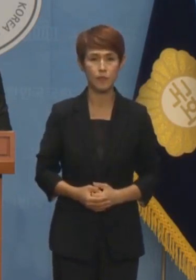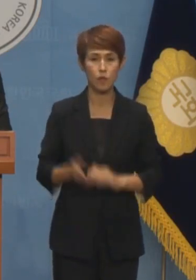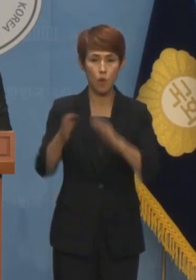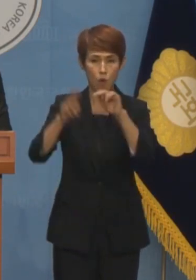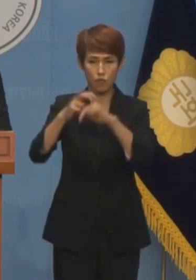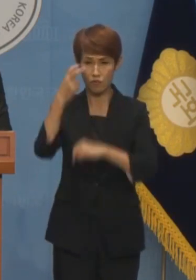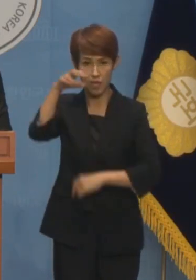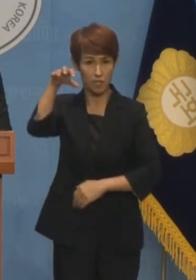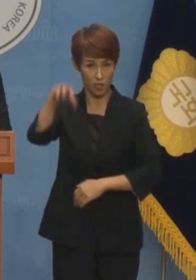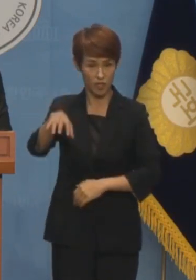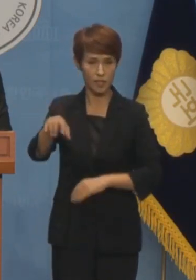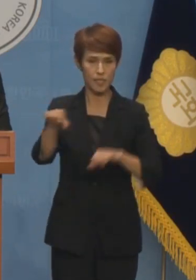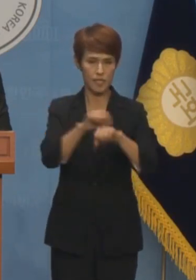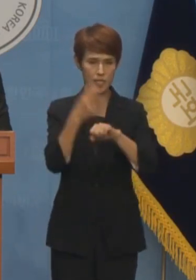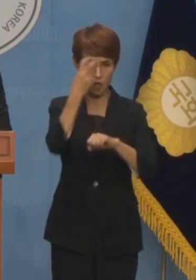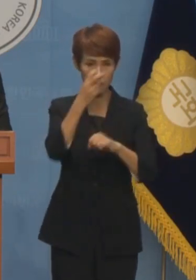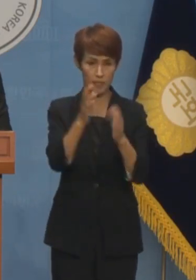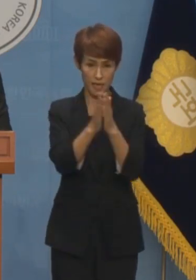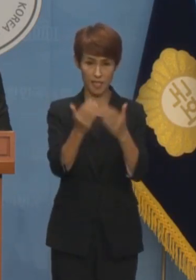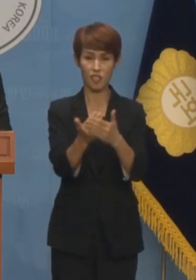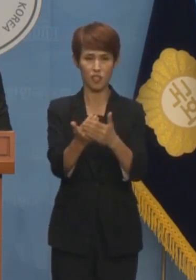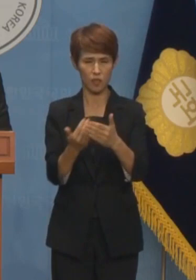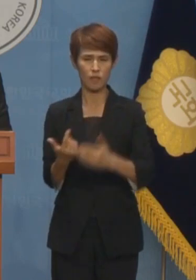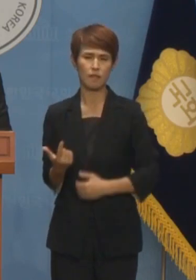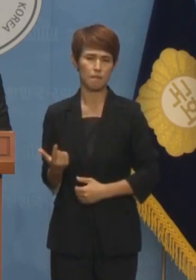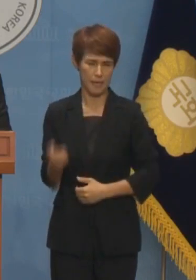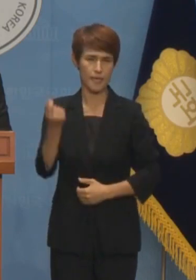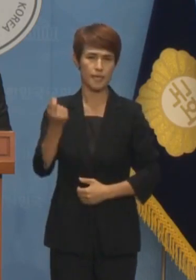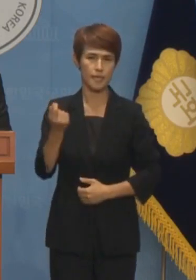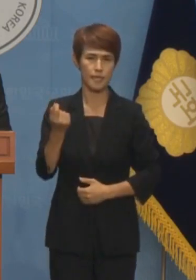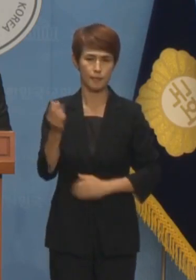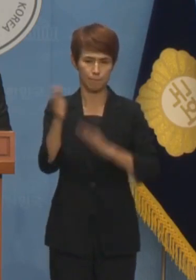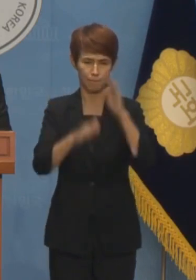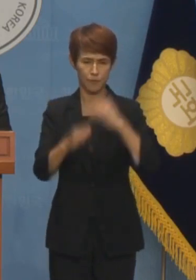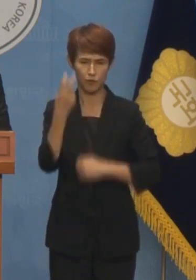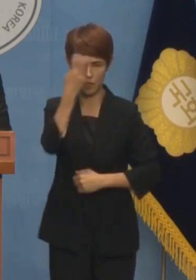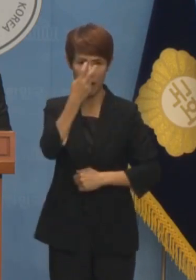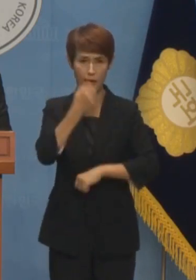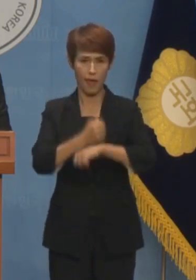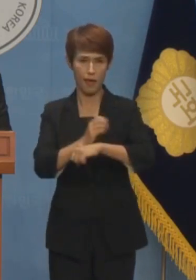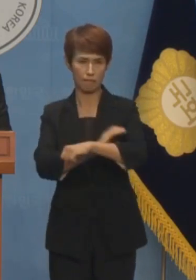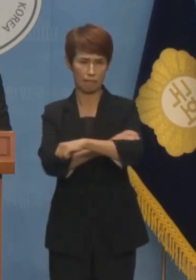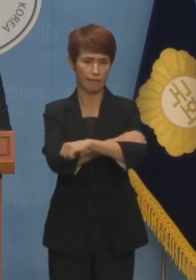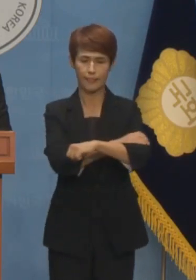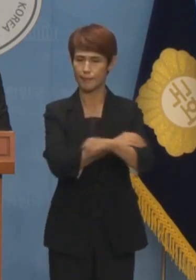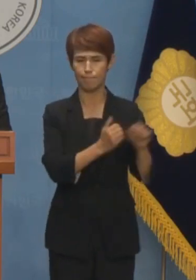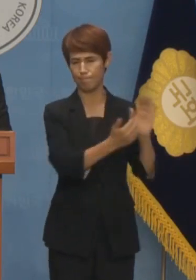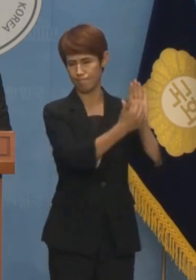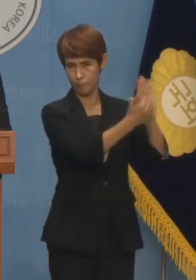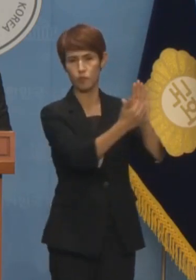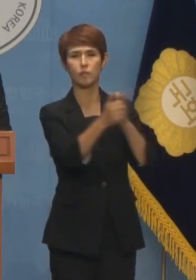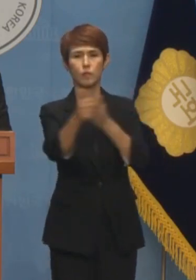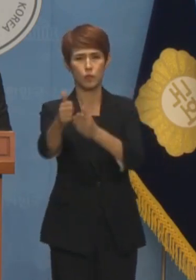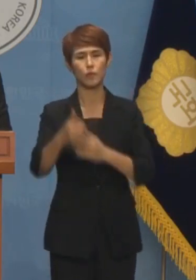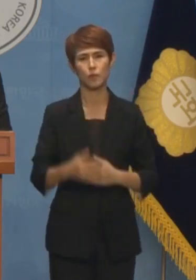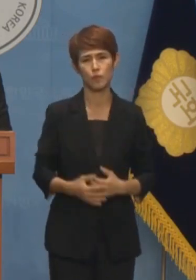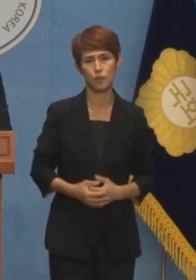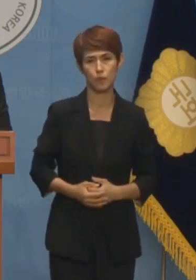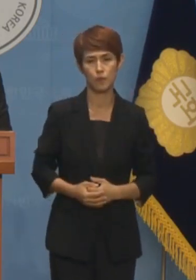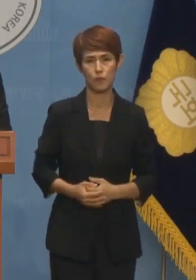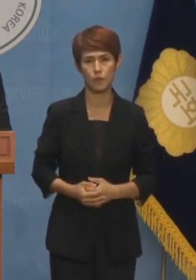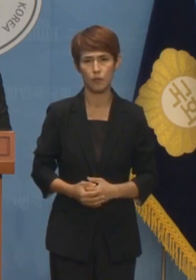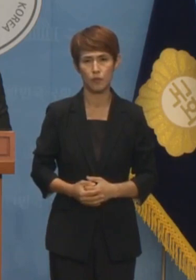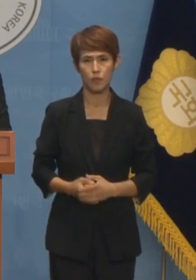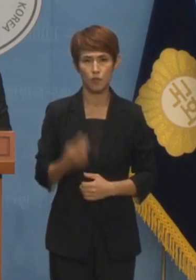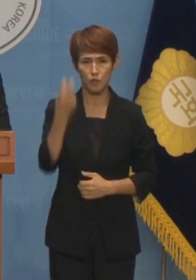공수처는 특검이 시작되기 전까지라도 빠르고 공정한 수사로 권력의 마수를 뿌리치십시오.